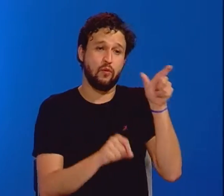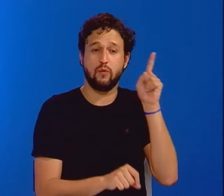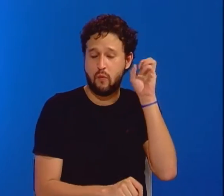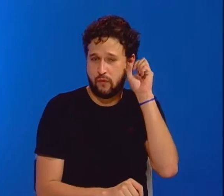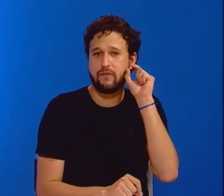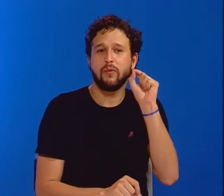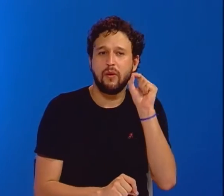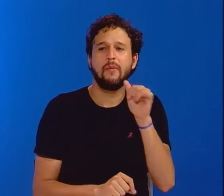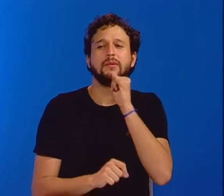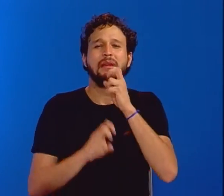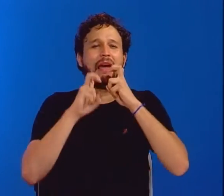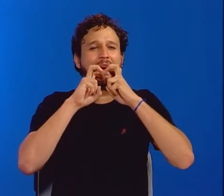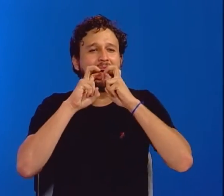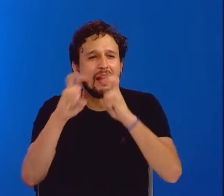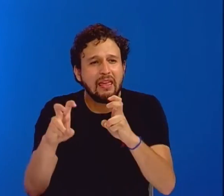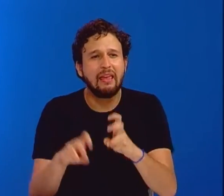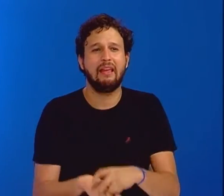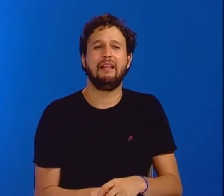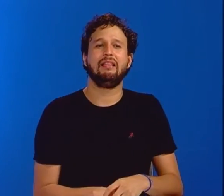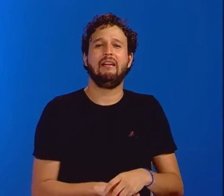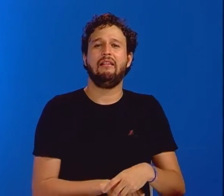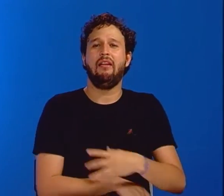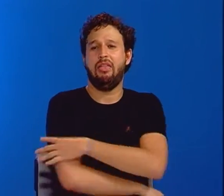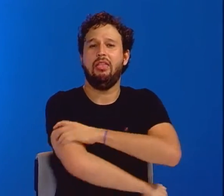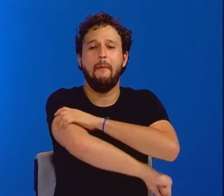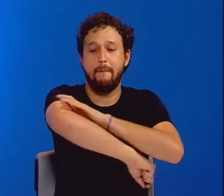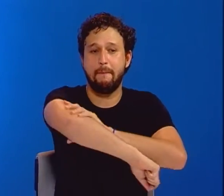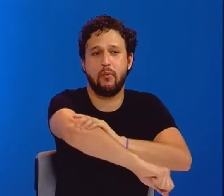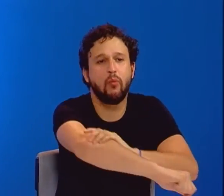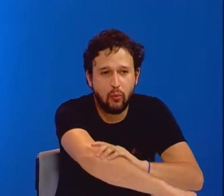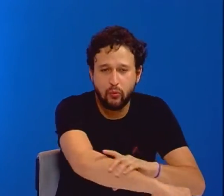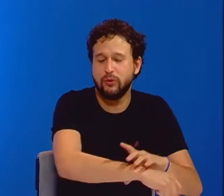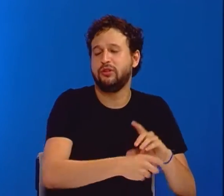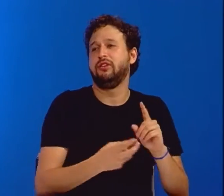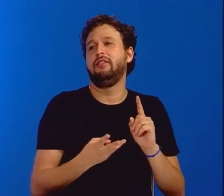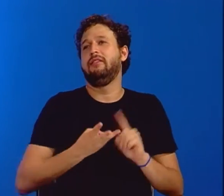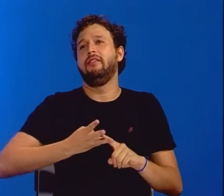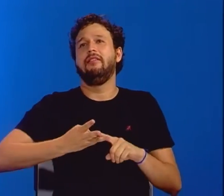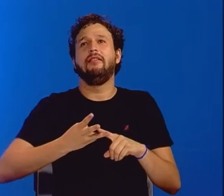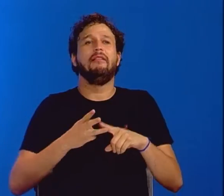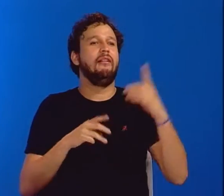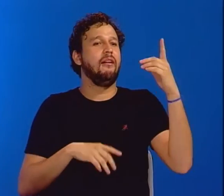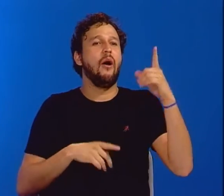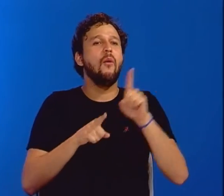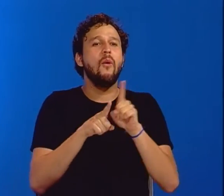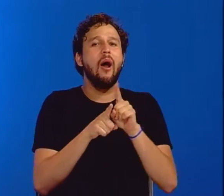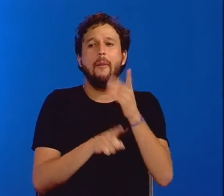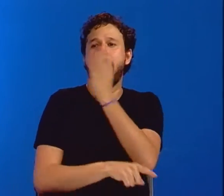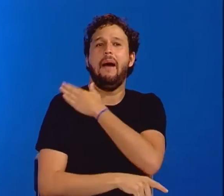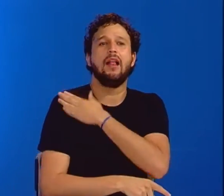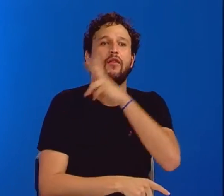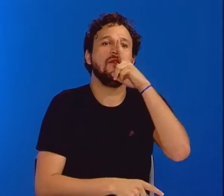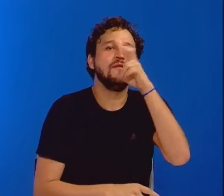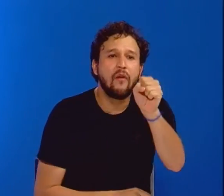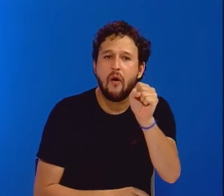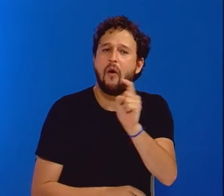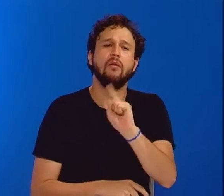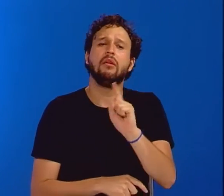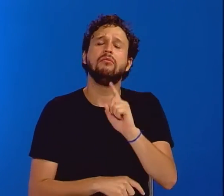Realmente, às vezes as pessoas querem falar mais alto ou então pegar no surdo, né? Ou então bater